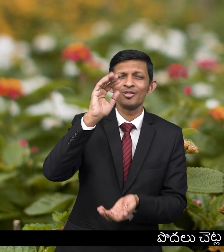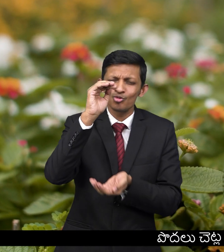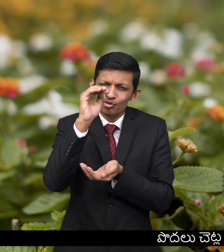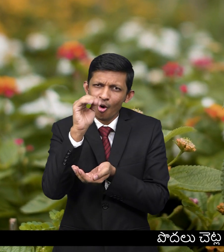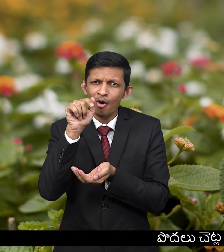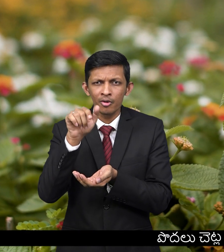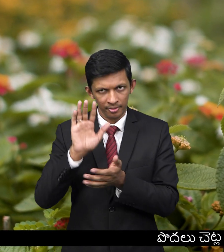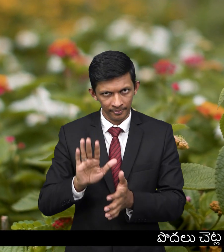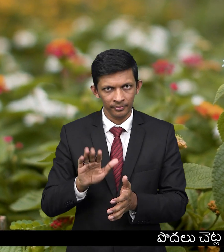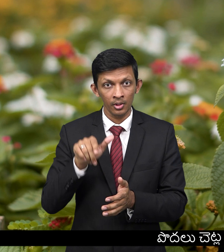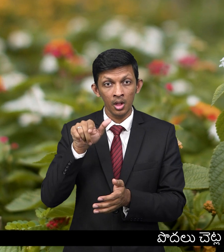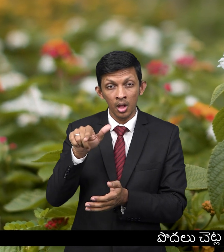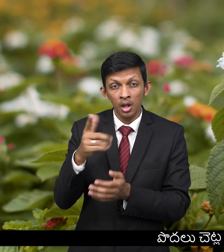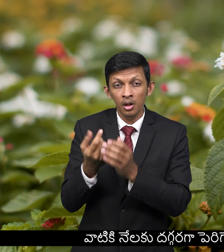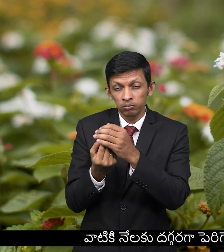కంటే చిన్నవి.